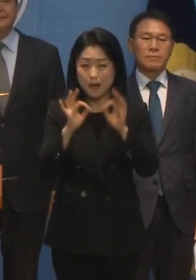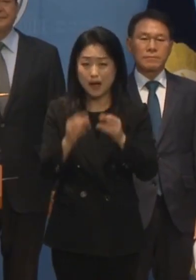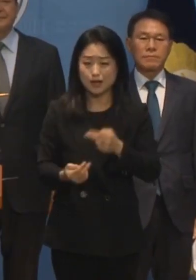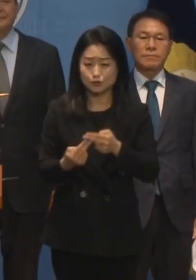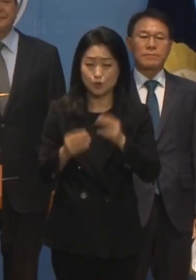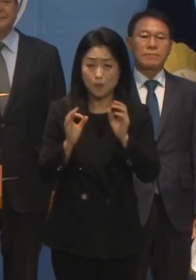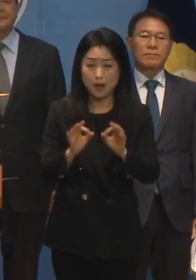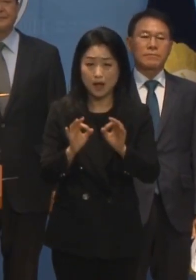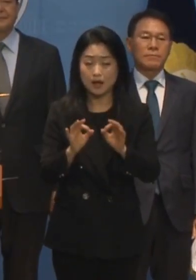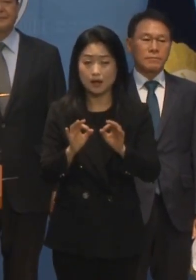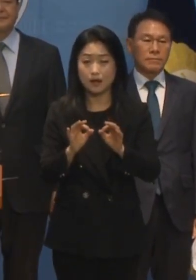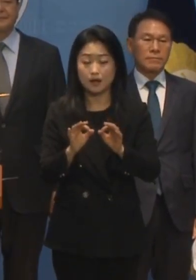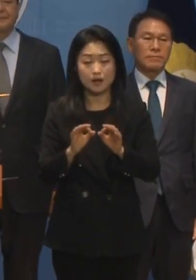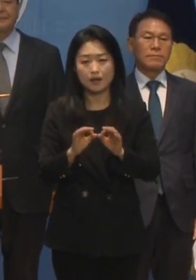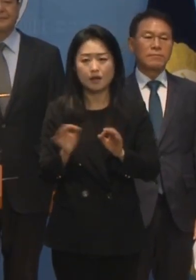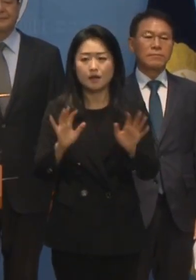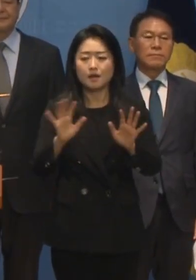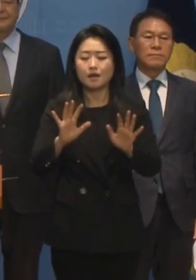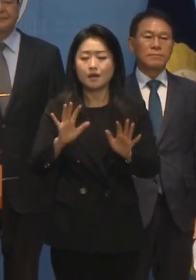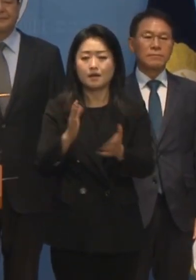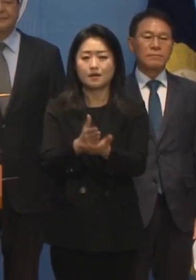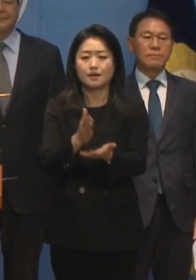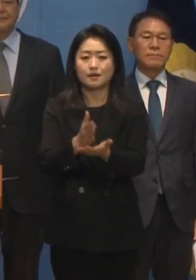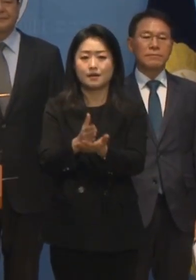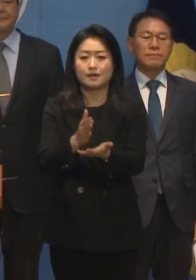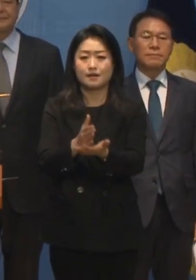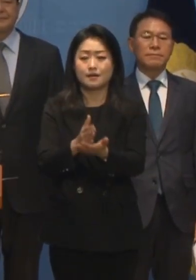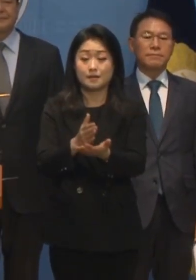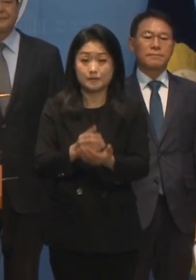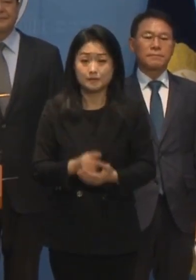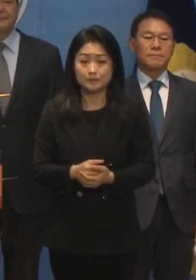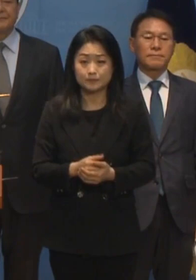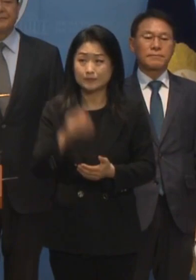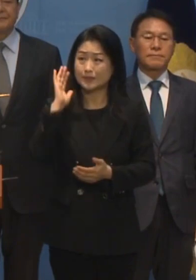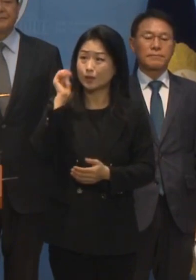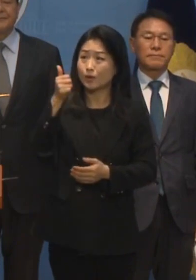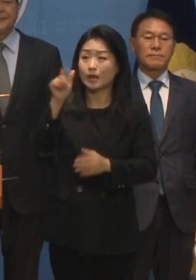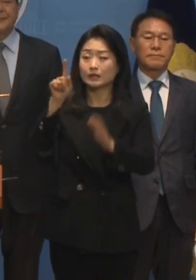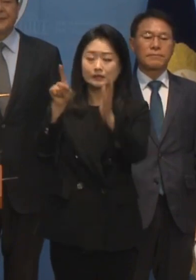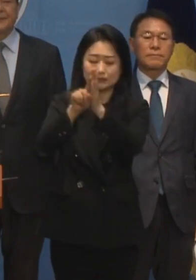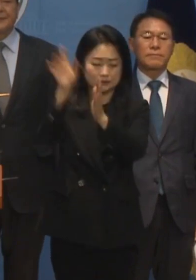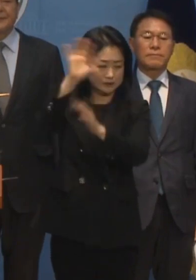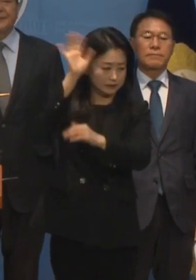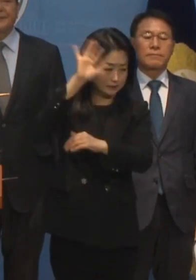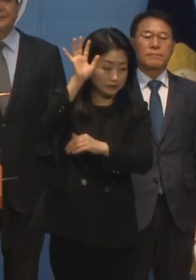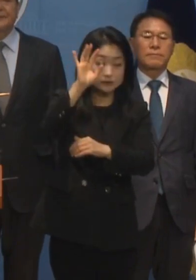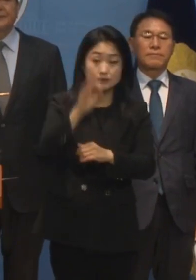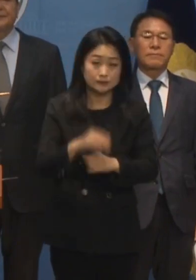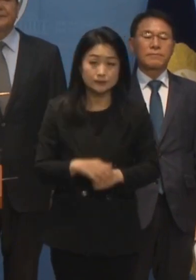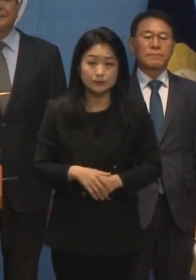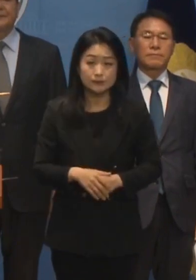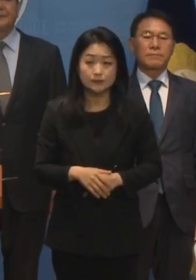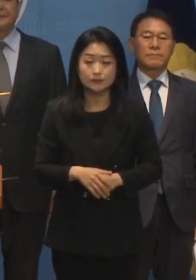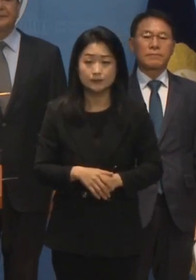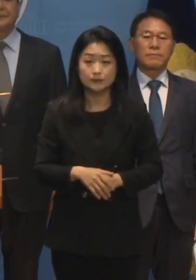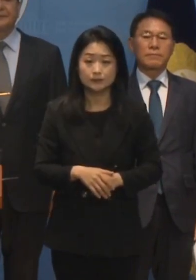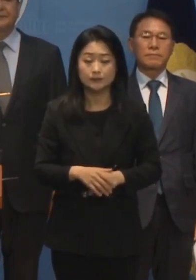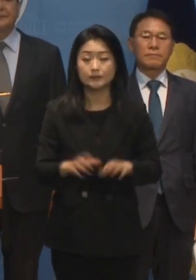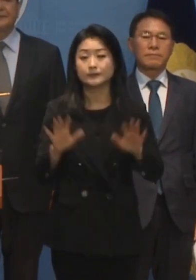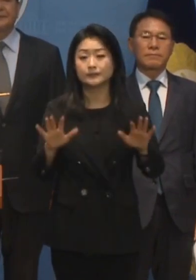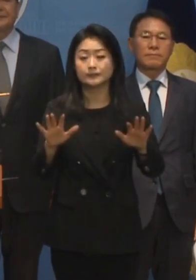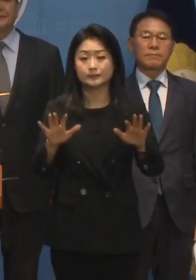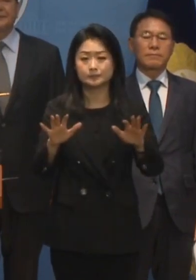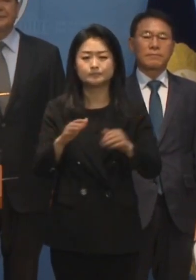신중에 신중을 기하던 데들조차 대통령에 대한 신뢰와 기대를 거두고 있는 이유입니다. 나머지